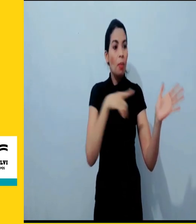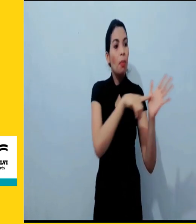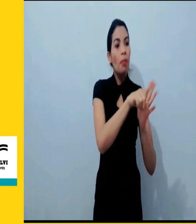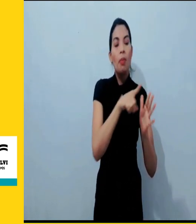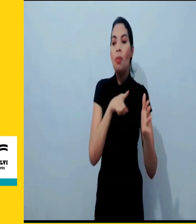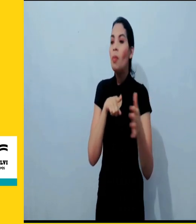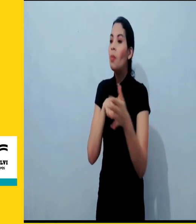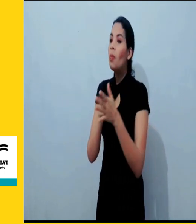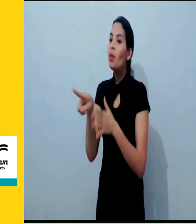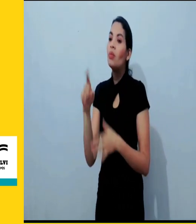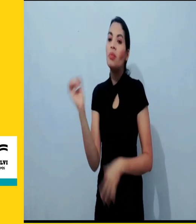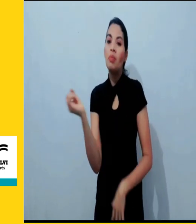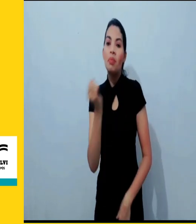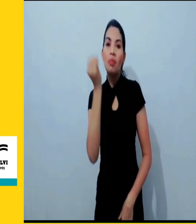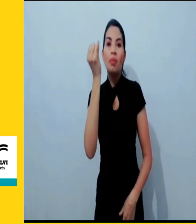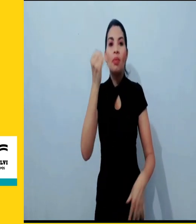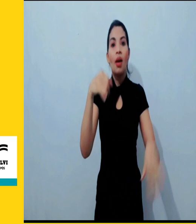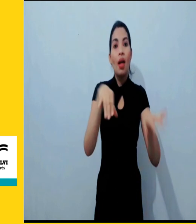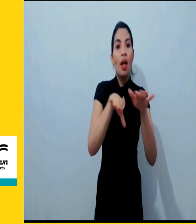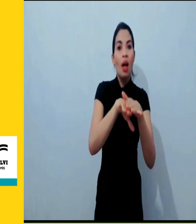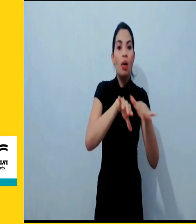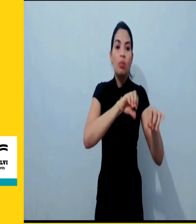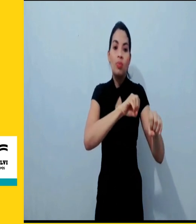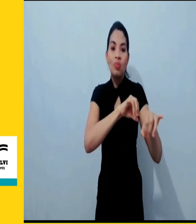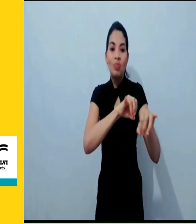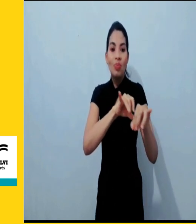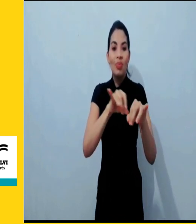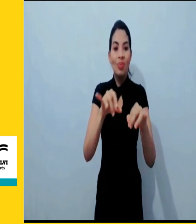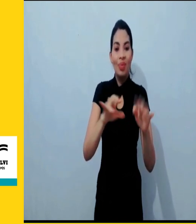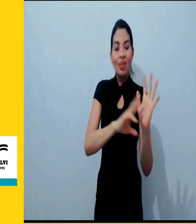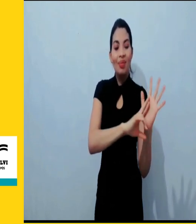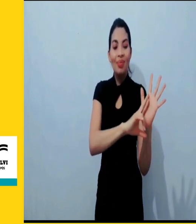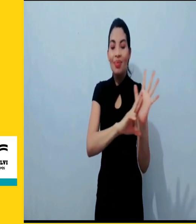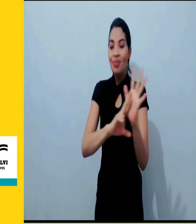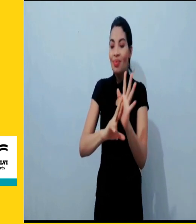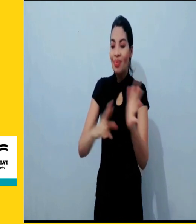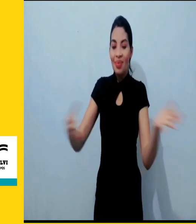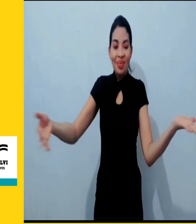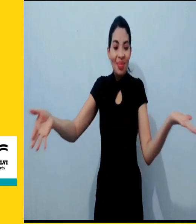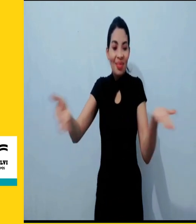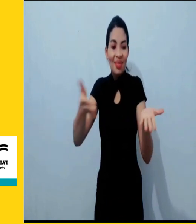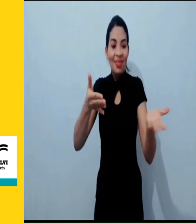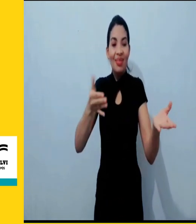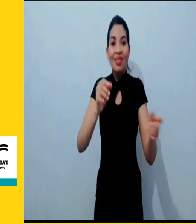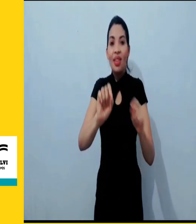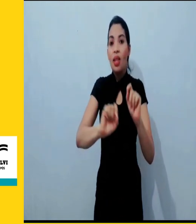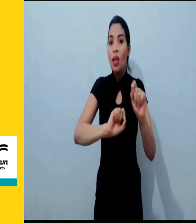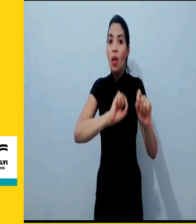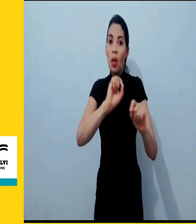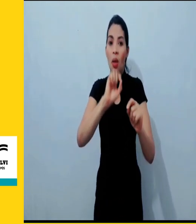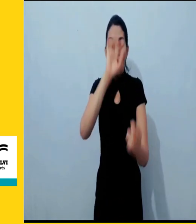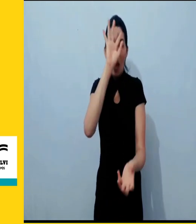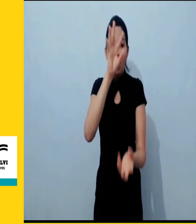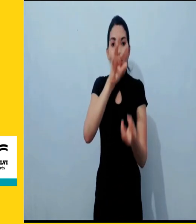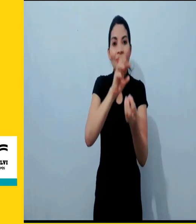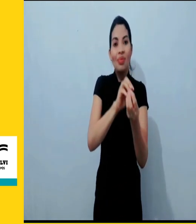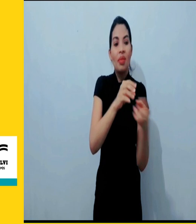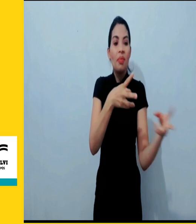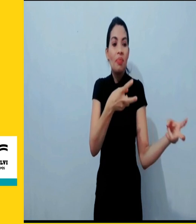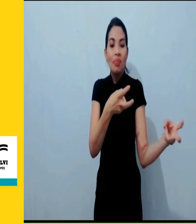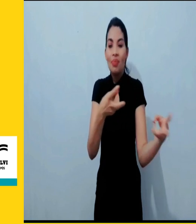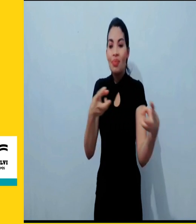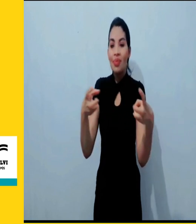da inclusão educacional e o que a mesma representa para eles, percebe-se que os